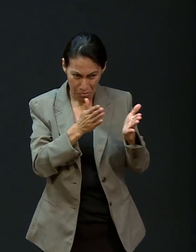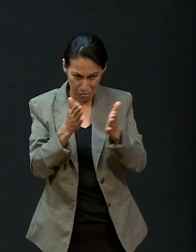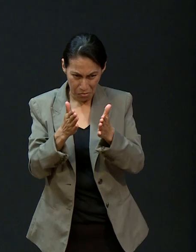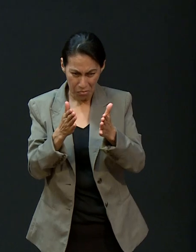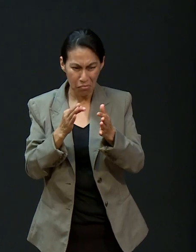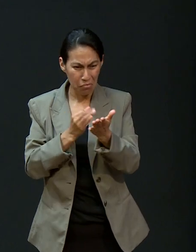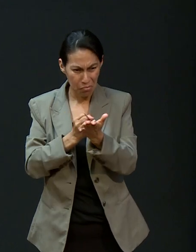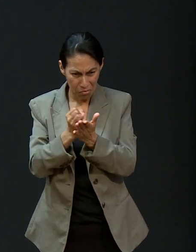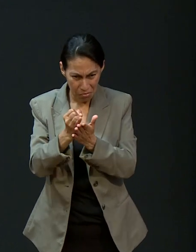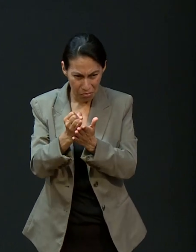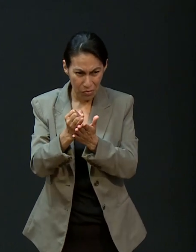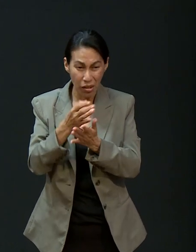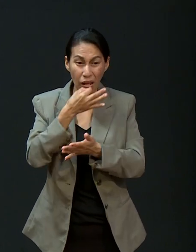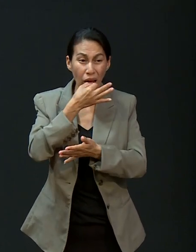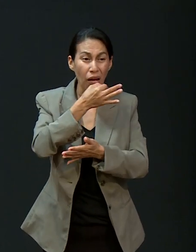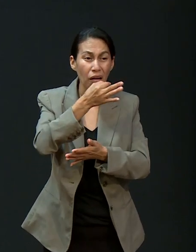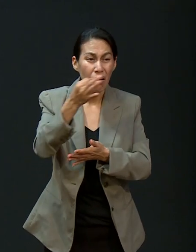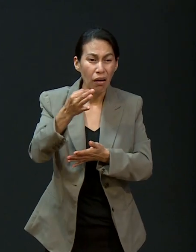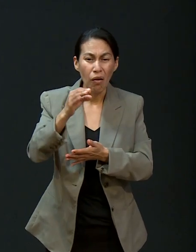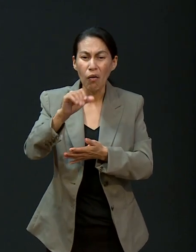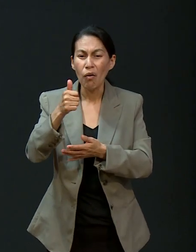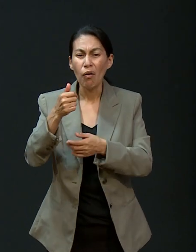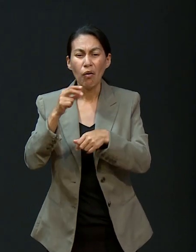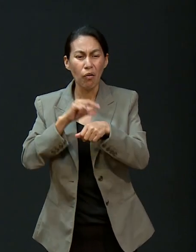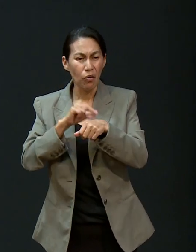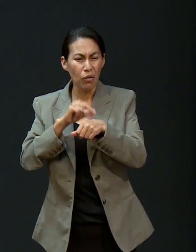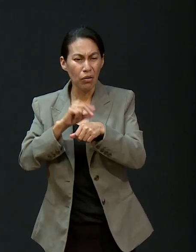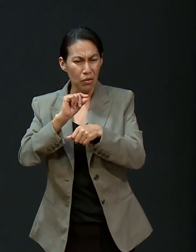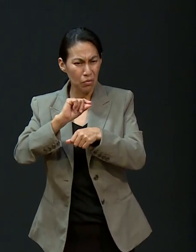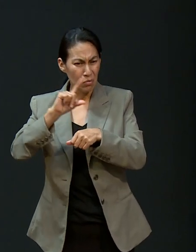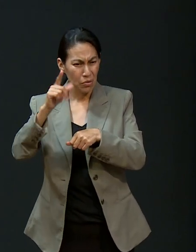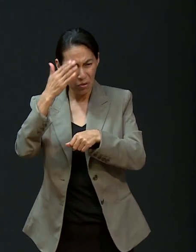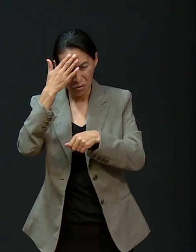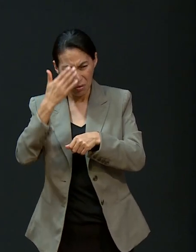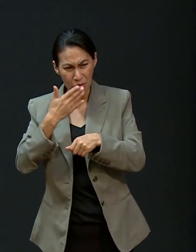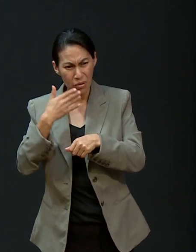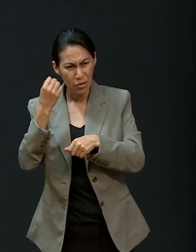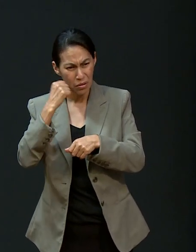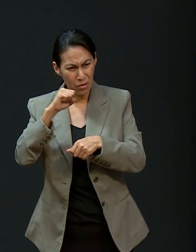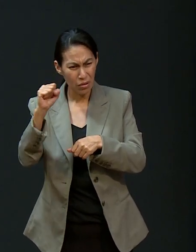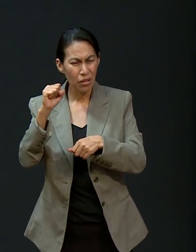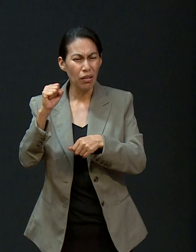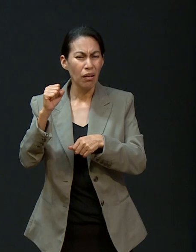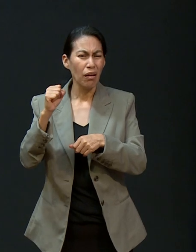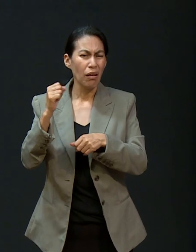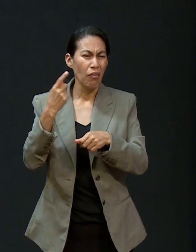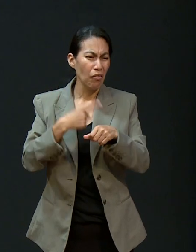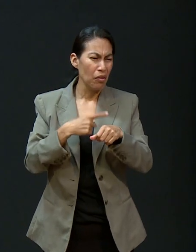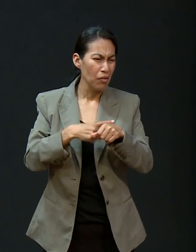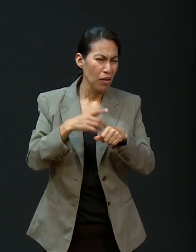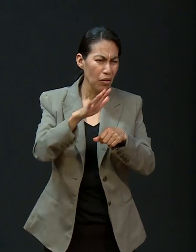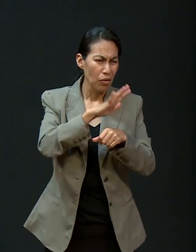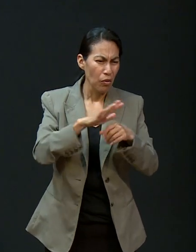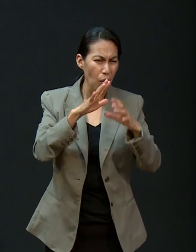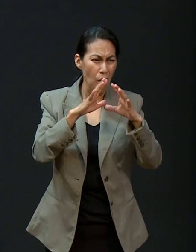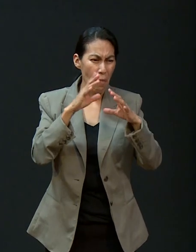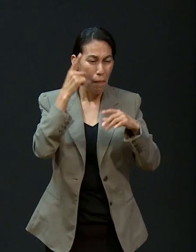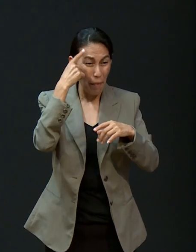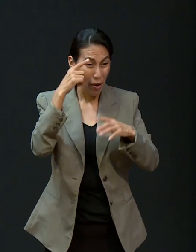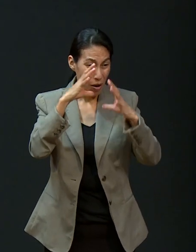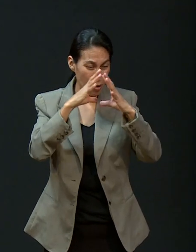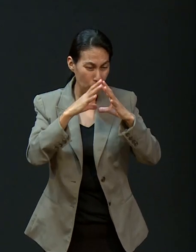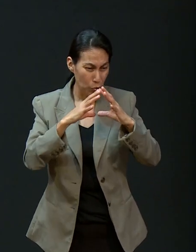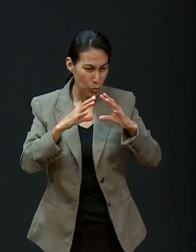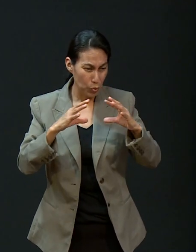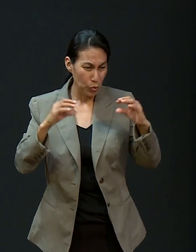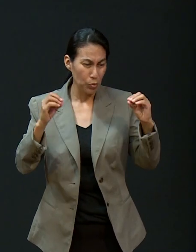el médico apropiado para poder dar la voz de alarma a otros médicos especialistas y poder atacar la enfermedad. Sí.